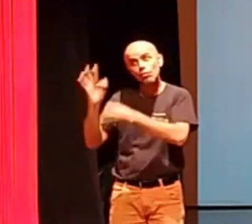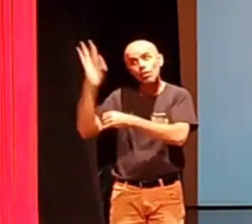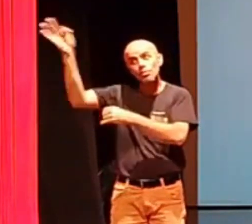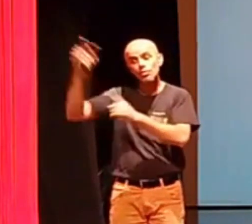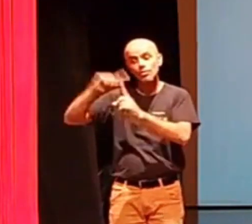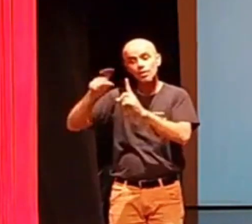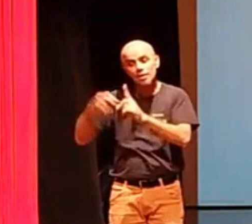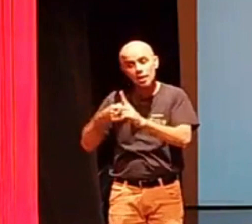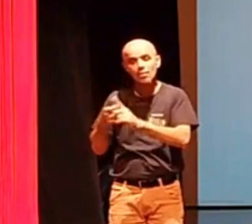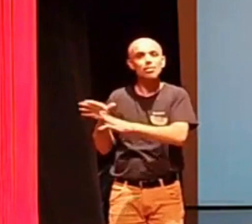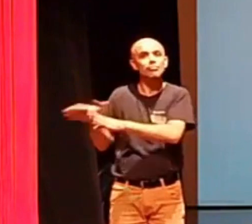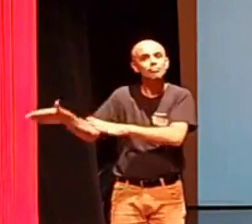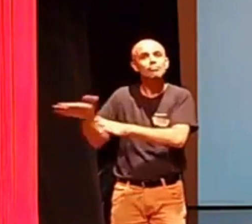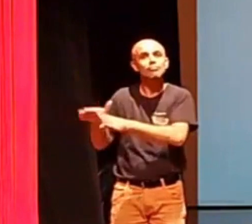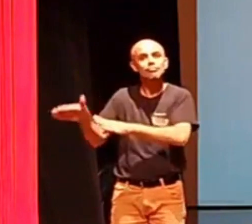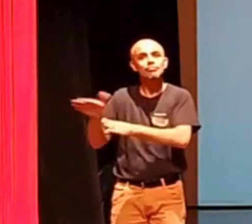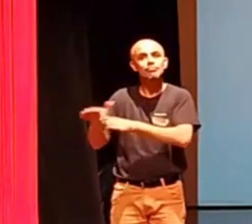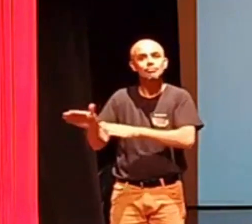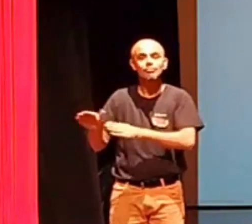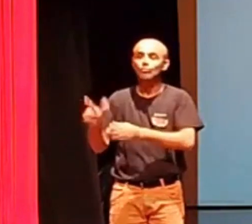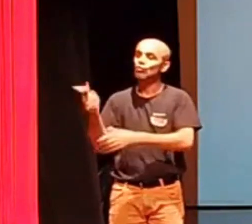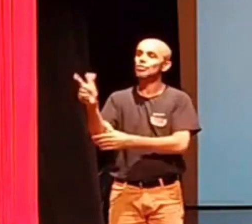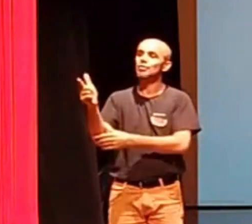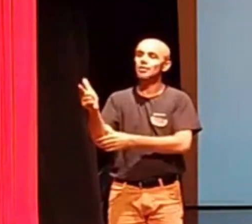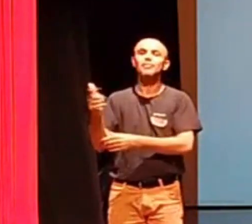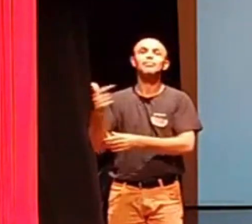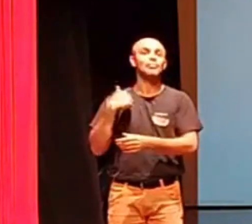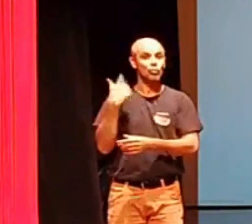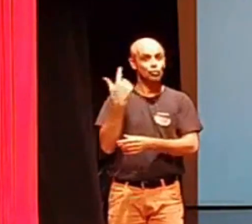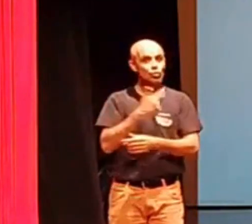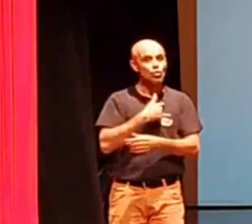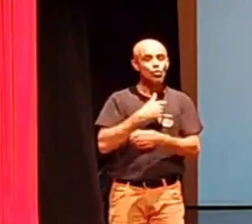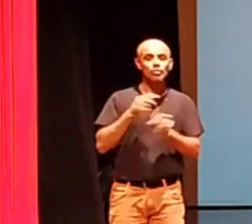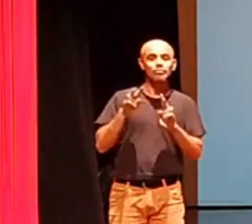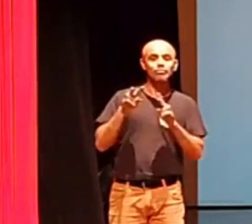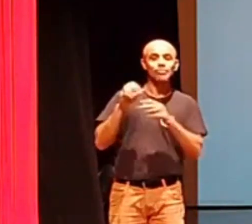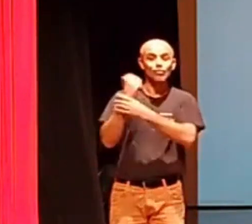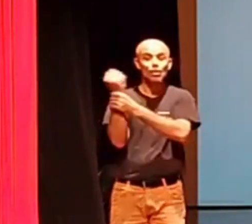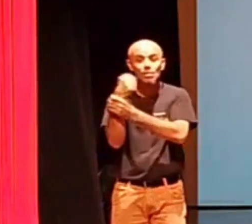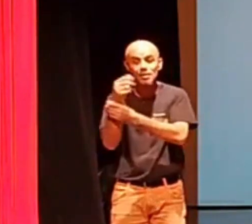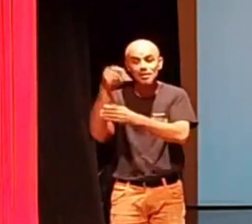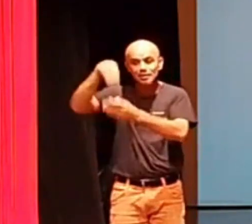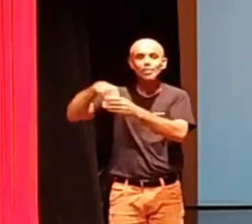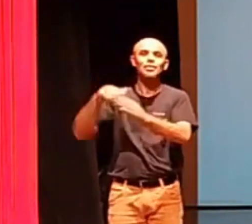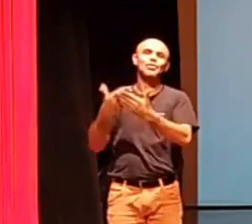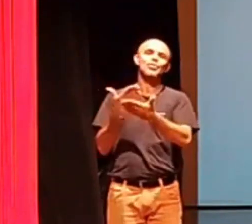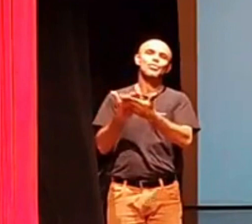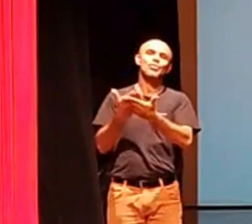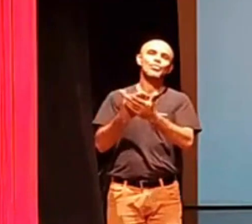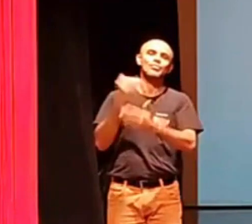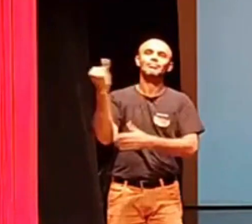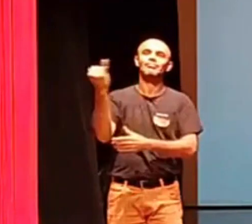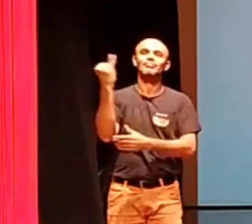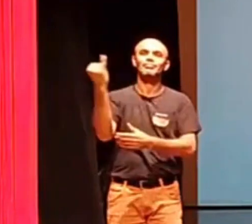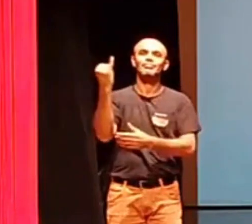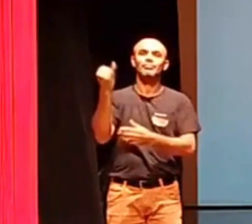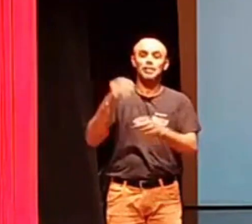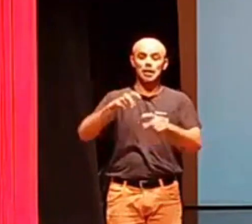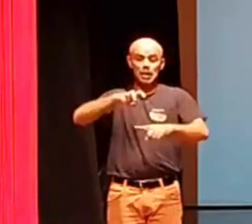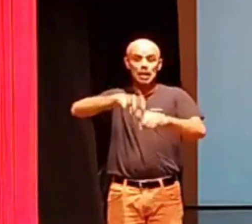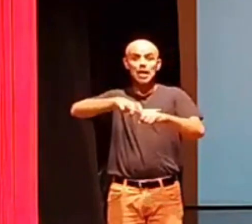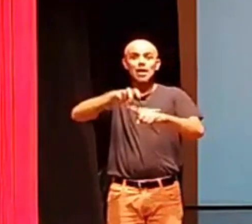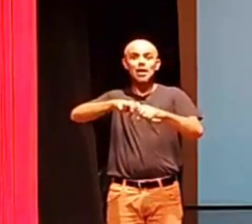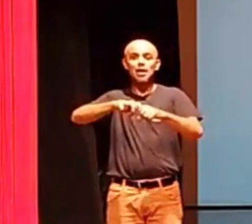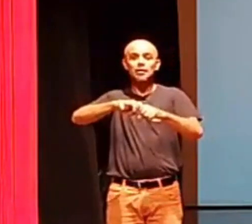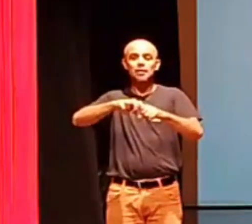precisa ter esse olhar, né? Tinha que ter um fisioterapeuta nas escolas. A gente teria que ter cadeiras adequadas pela altura